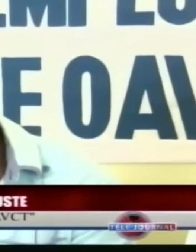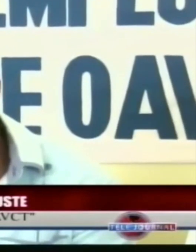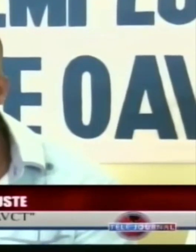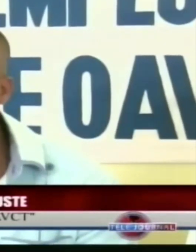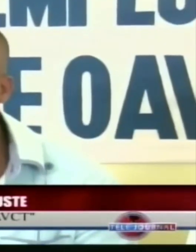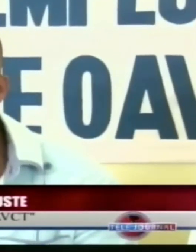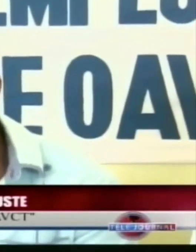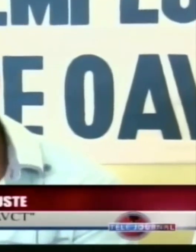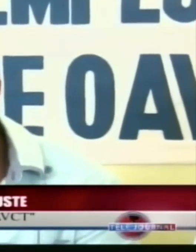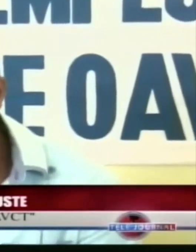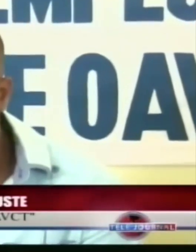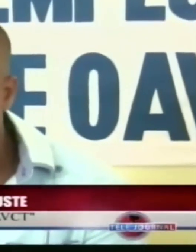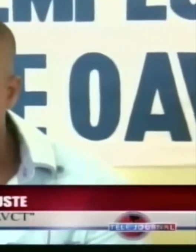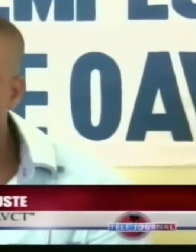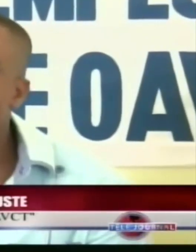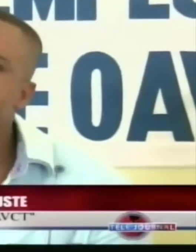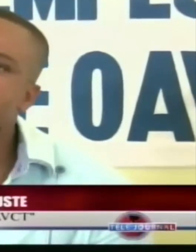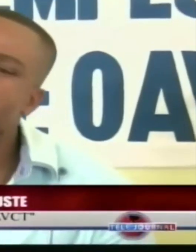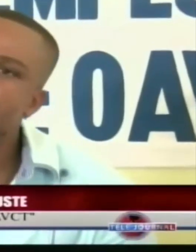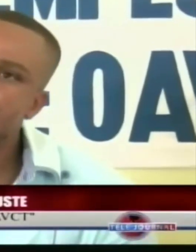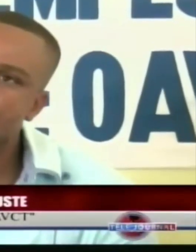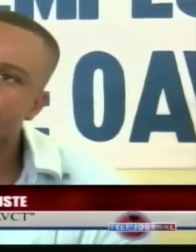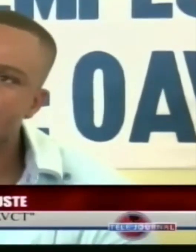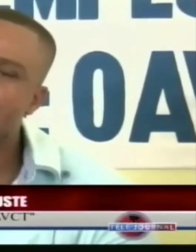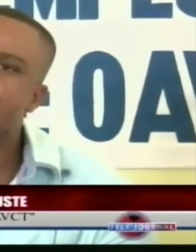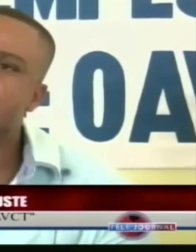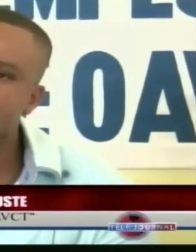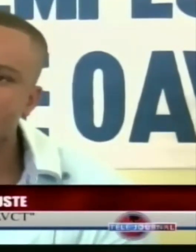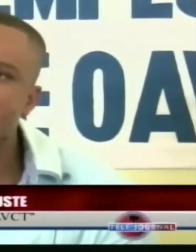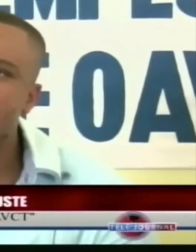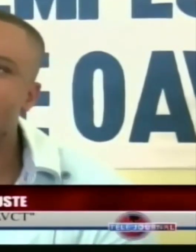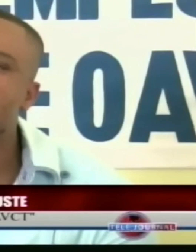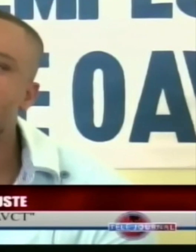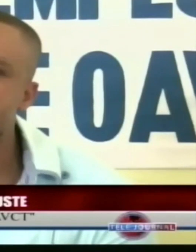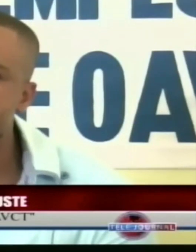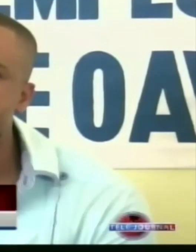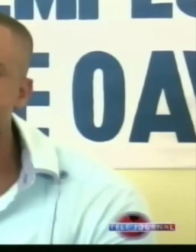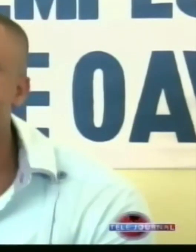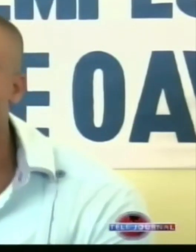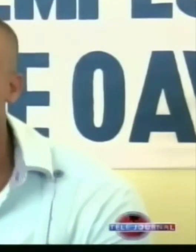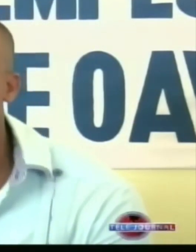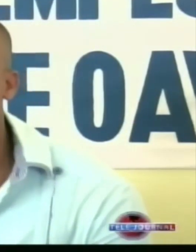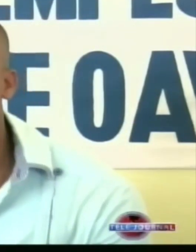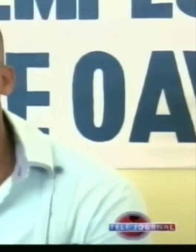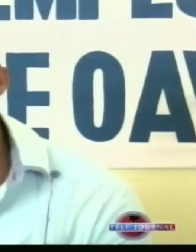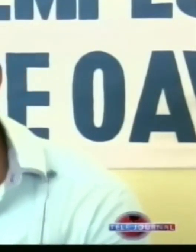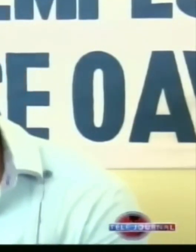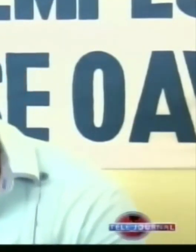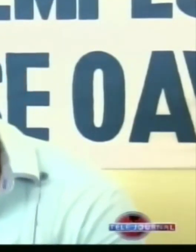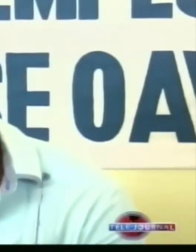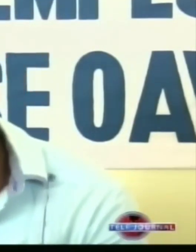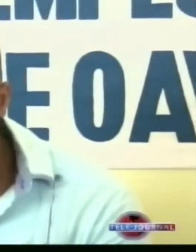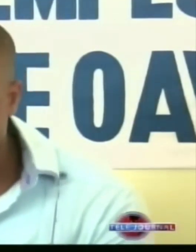2003, qui est 17 l'année. Et le conseil du gouvernement ça, il va approcher comment on est capable de réviser la question de loi sur la